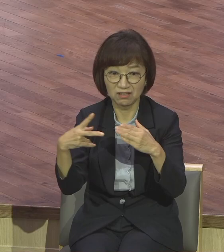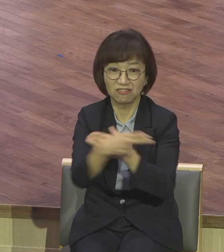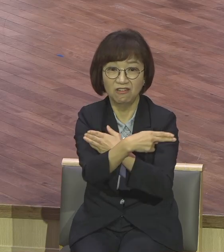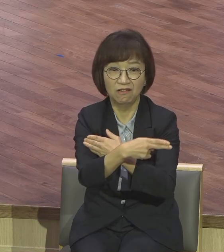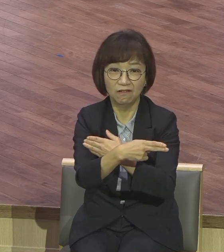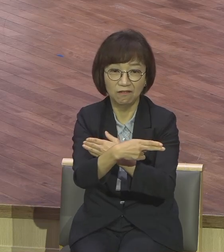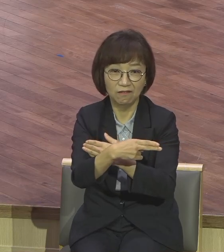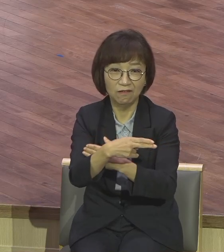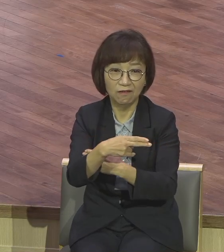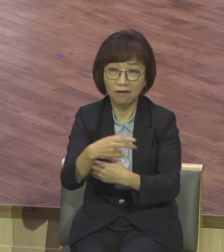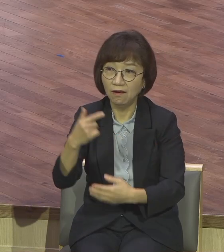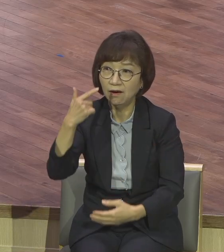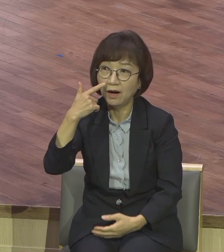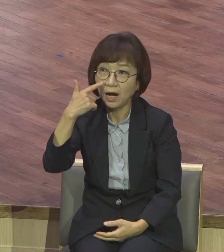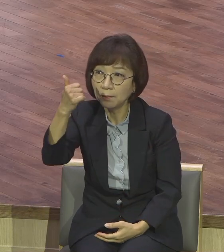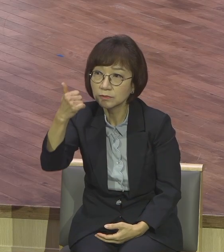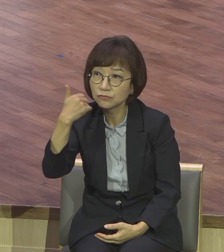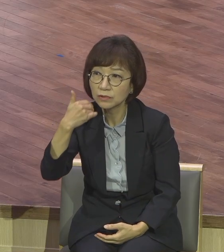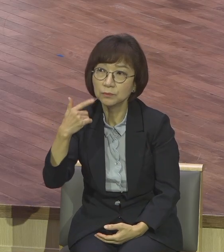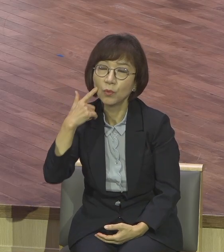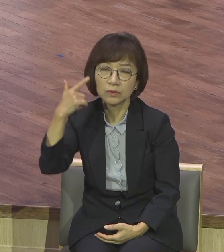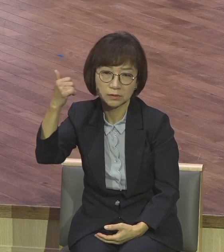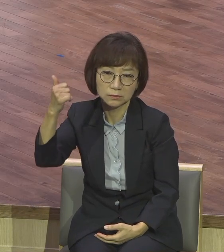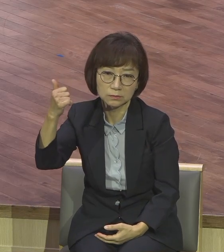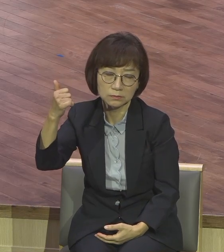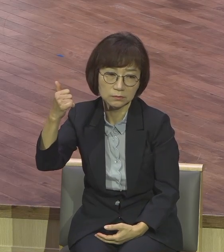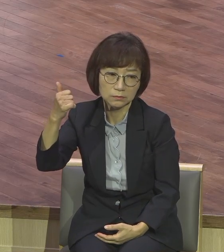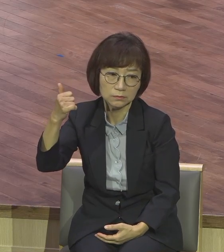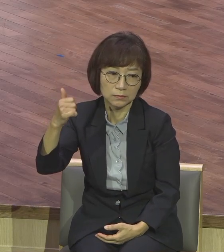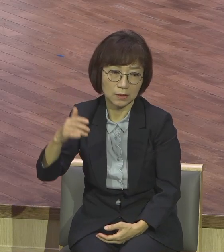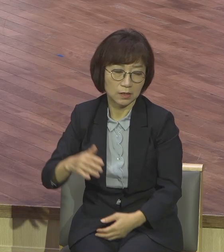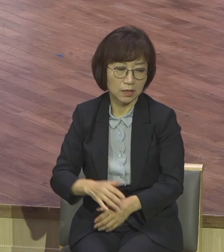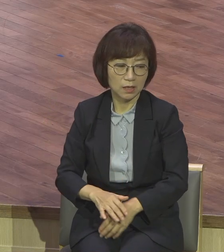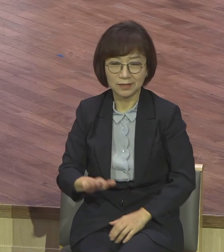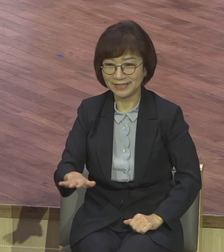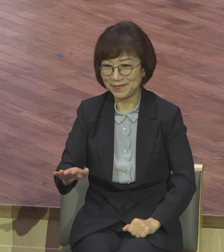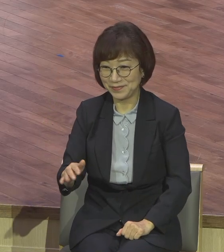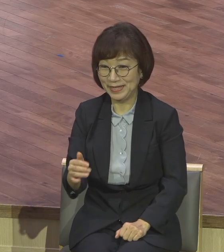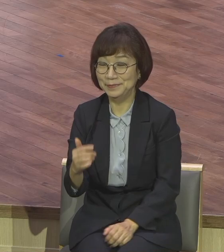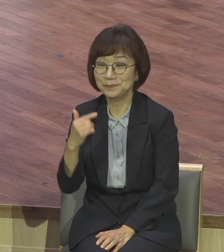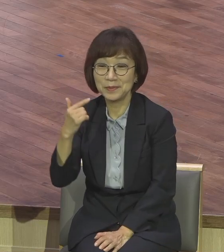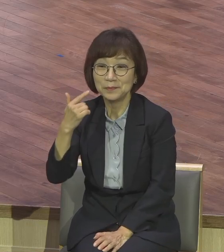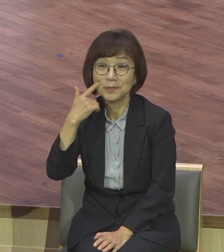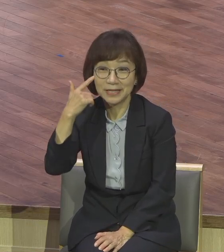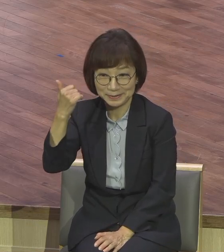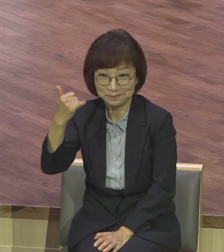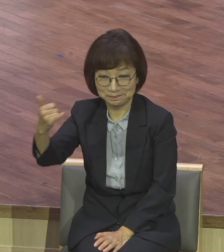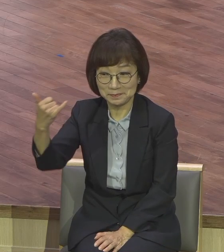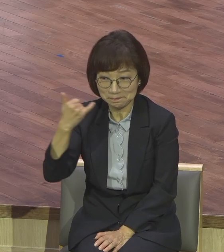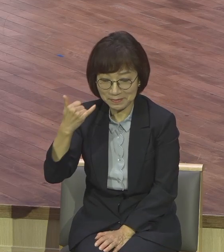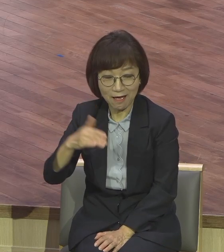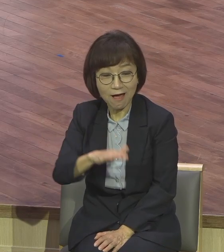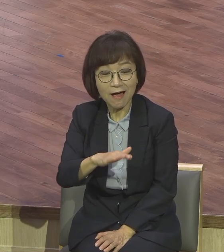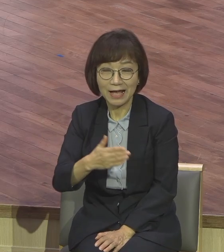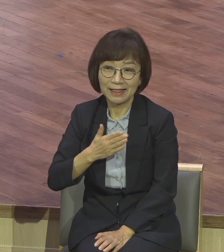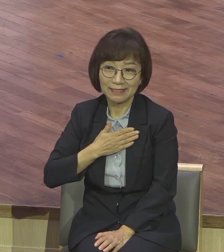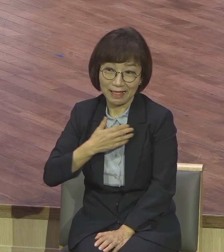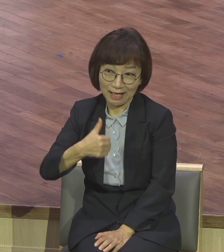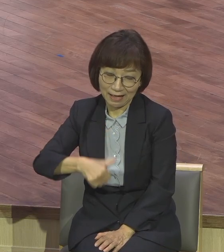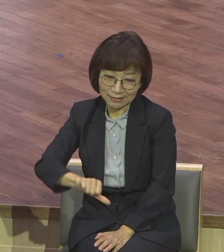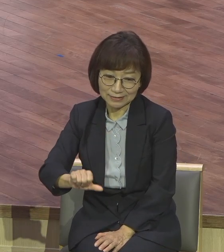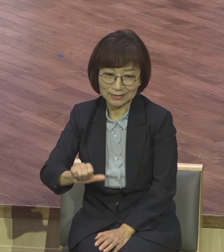그 아버지가 목사님 그래요. 목사님 우리 아들이 그 교회를 나간다는데요. 그 동네 이사를 가서 우리